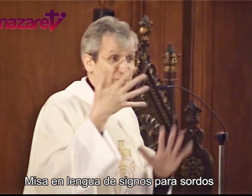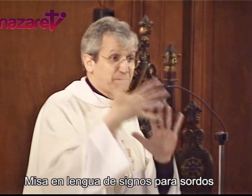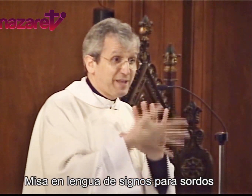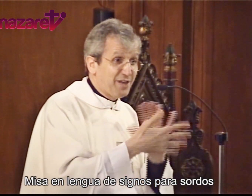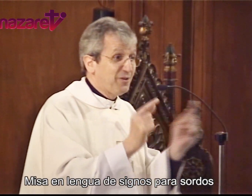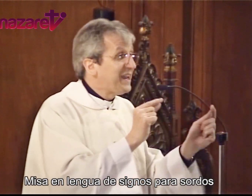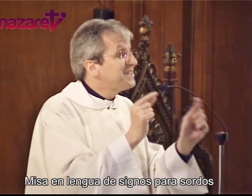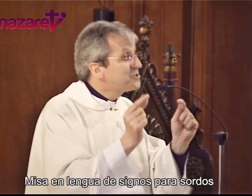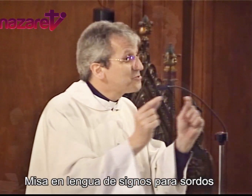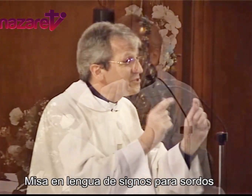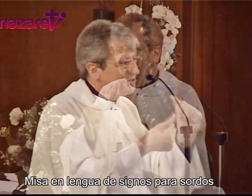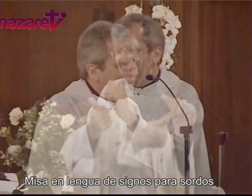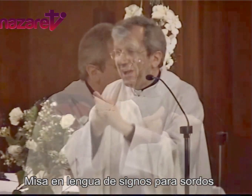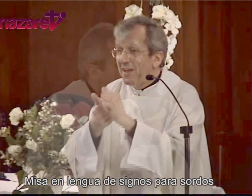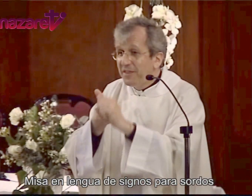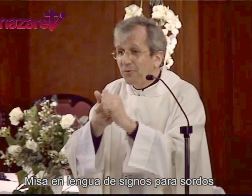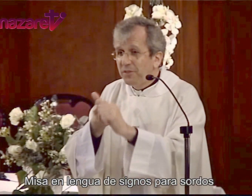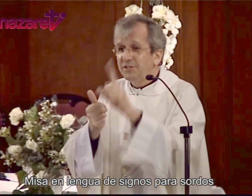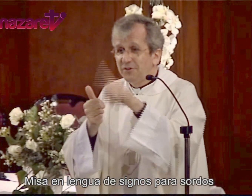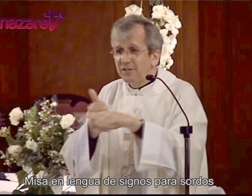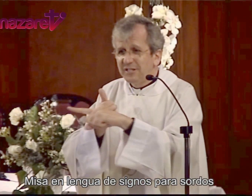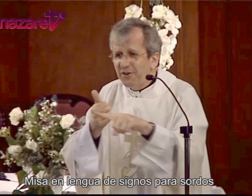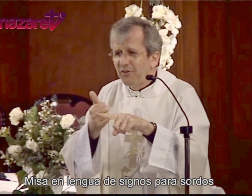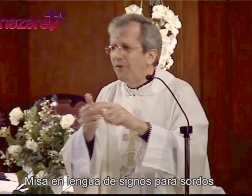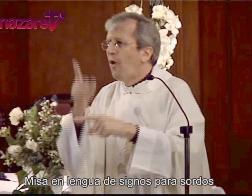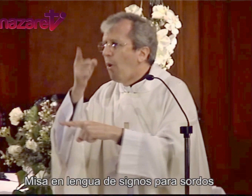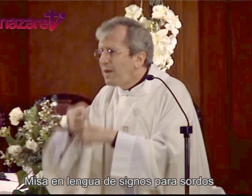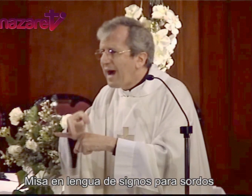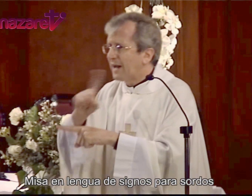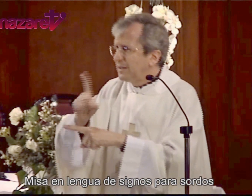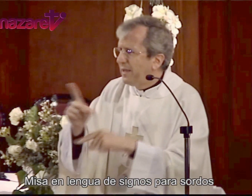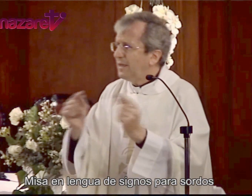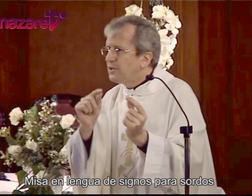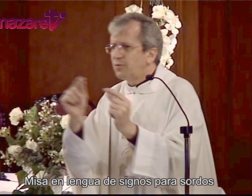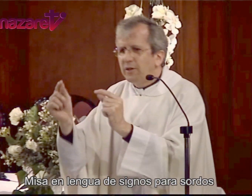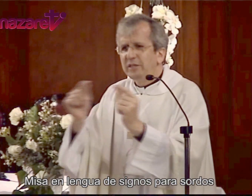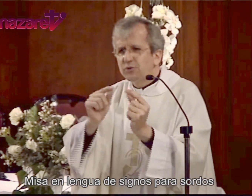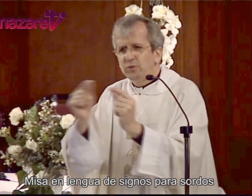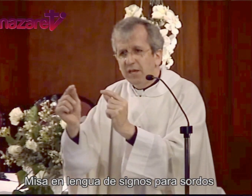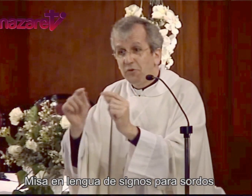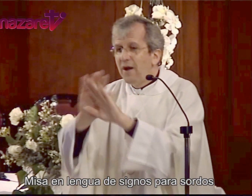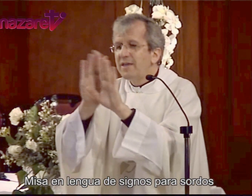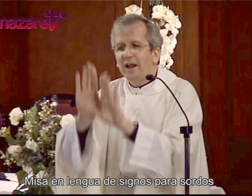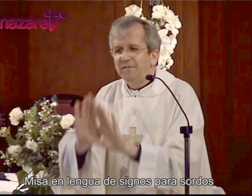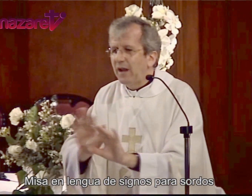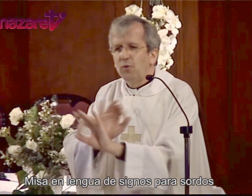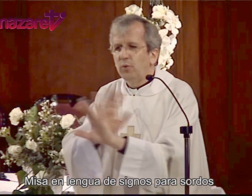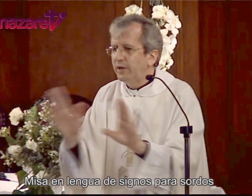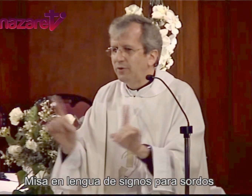que os he explicado La discusión De la circuncisión Si o no Obligar Y estuvieron discutiendo Y al final Concluyeron